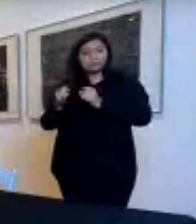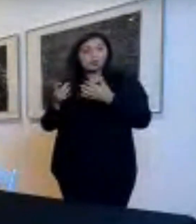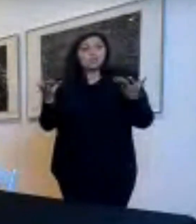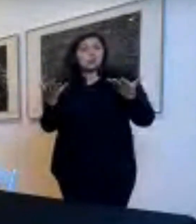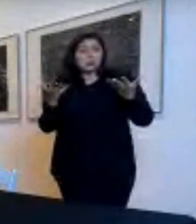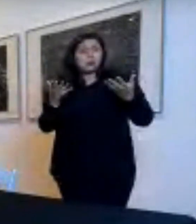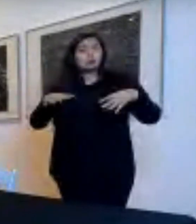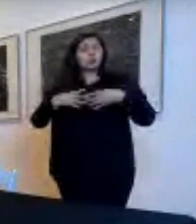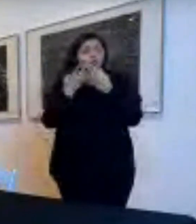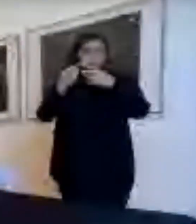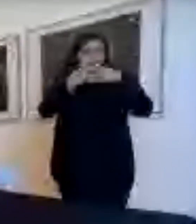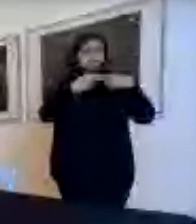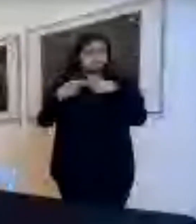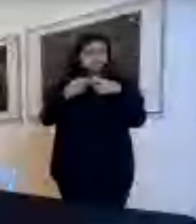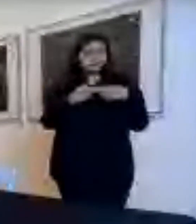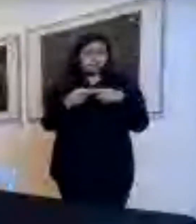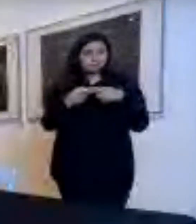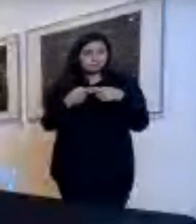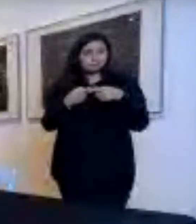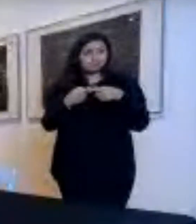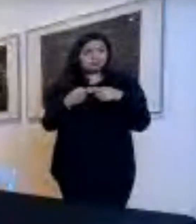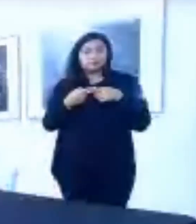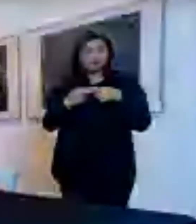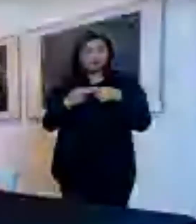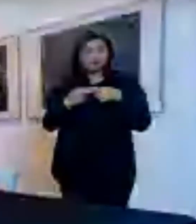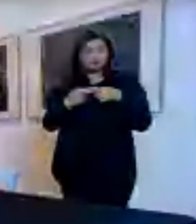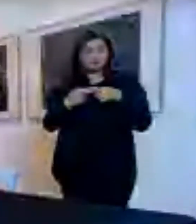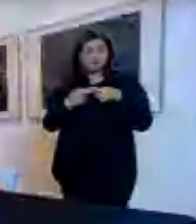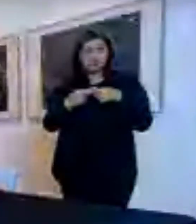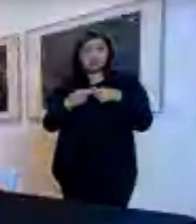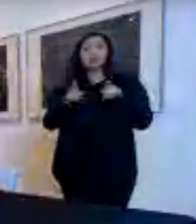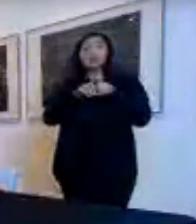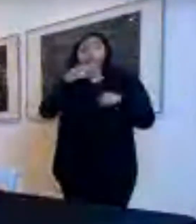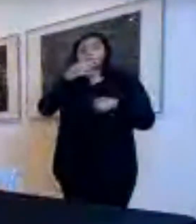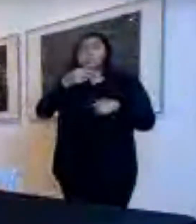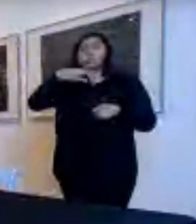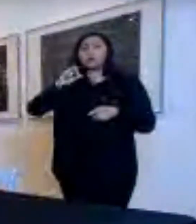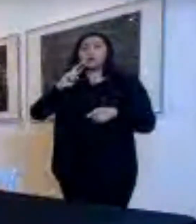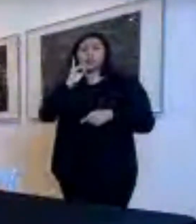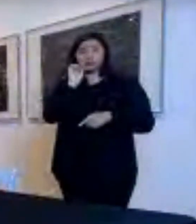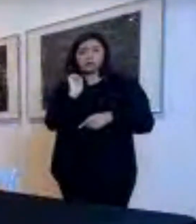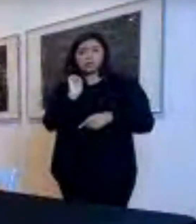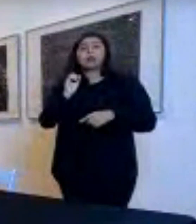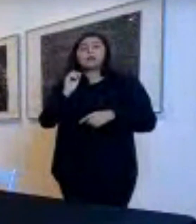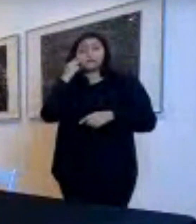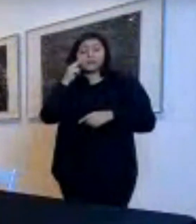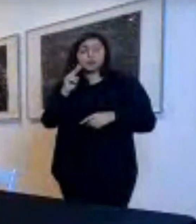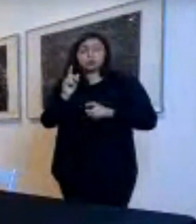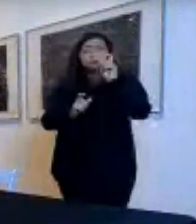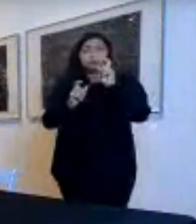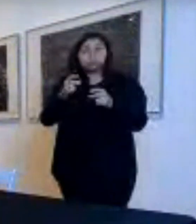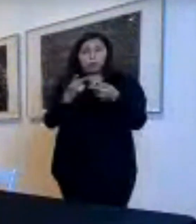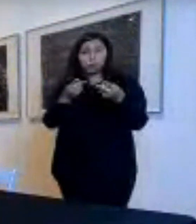sociales. Eso porque, como decía María Irene, nos encontramos con un público que en realidad también